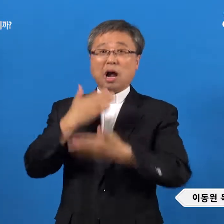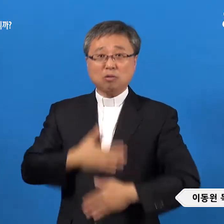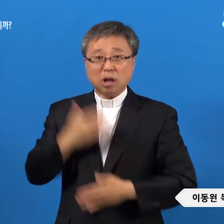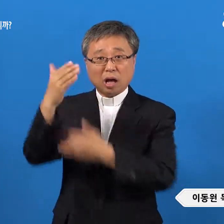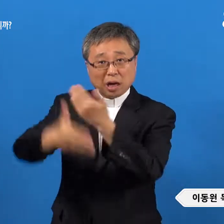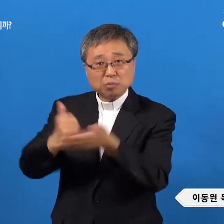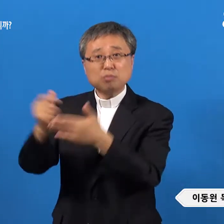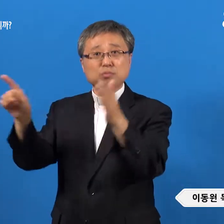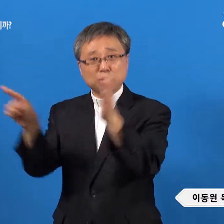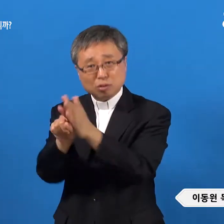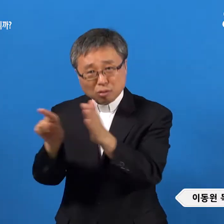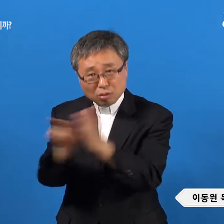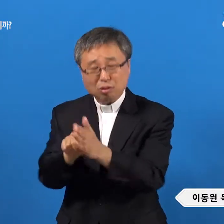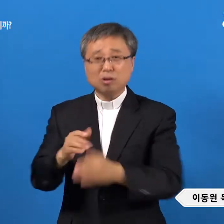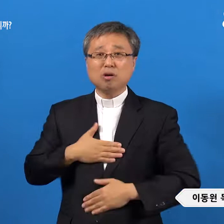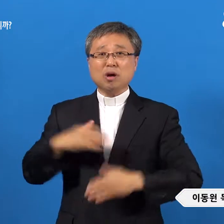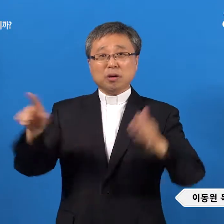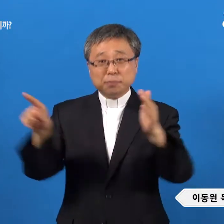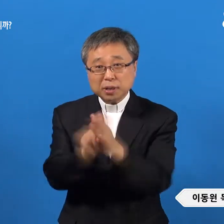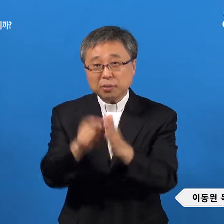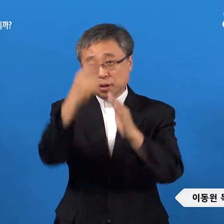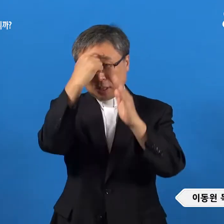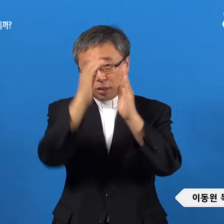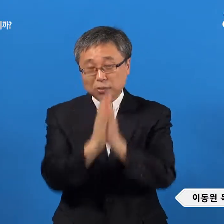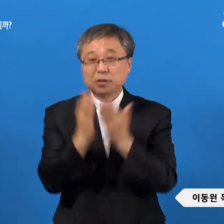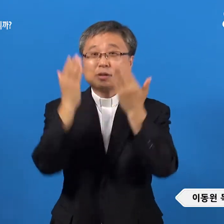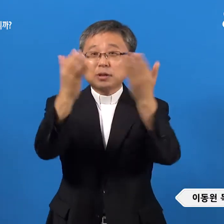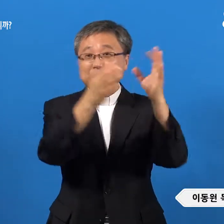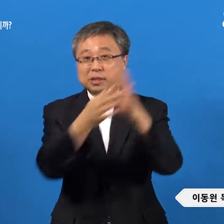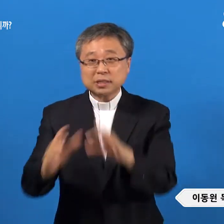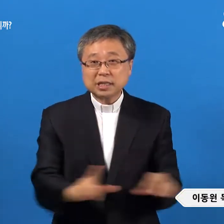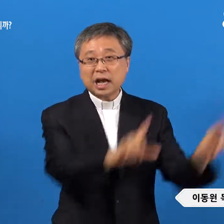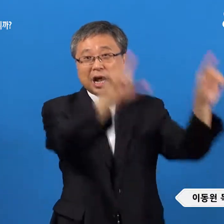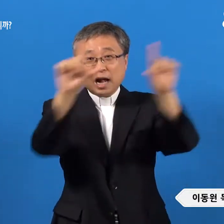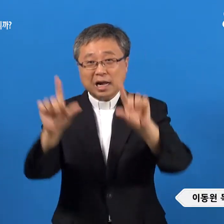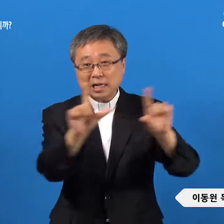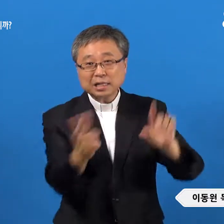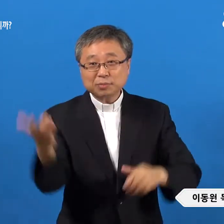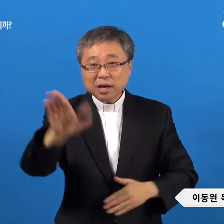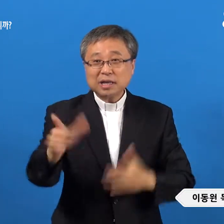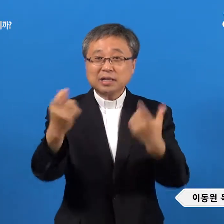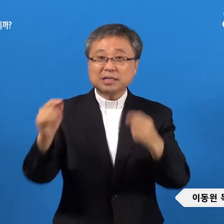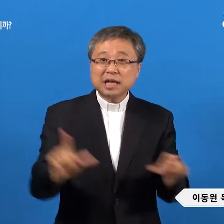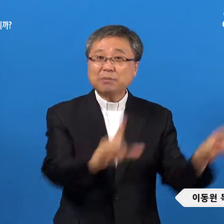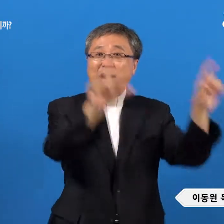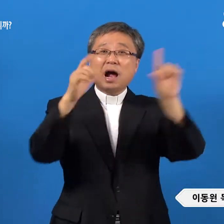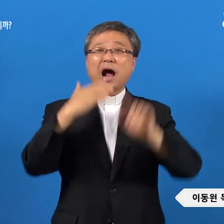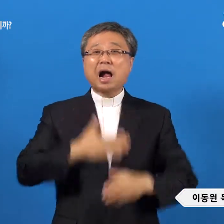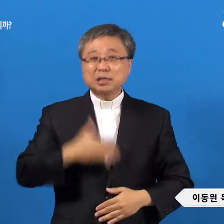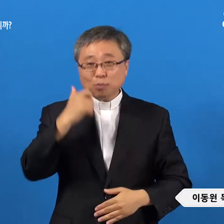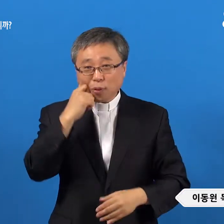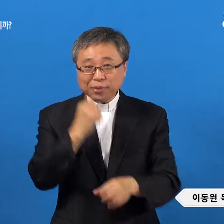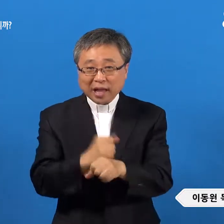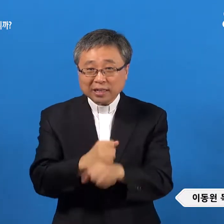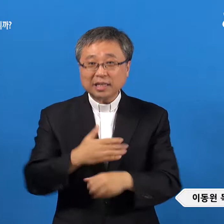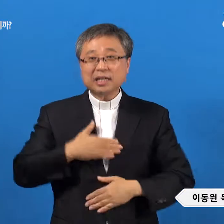하나님이라도 믿고 믿음의 기도를 드리며 살지만 이런 삶을 알지 못하는 이웃들을 위해 이제